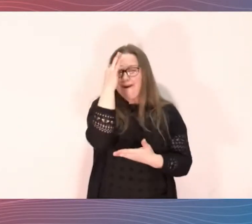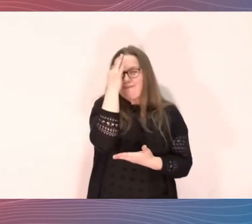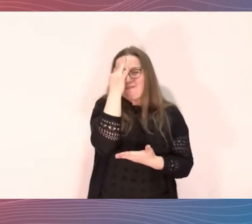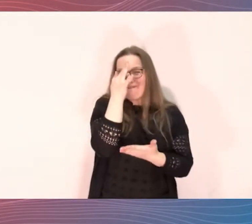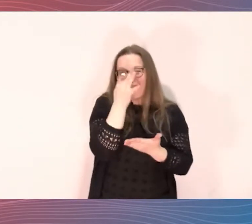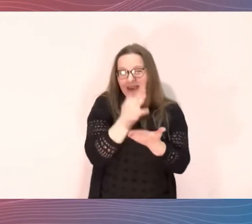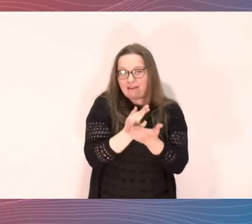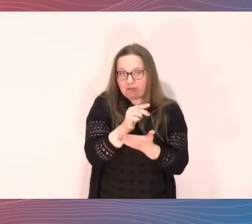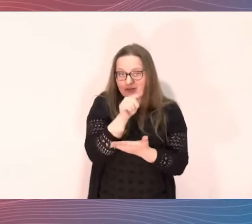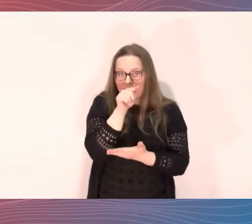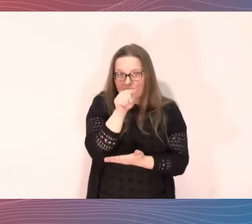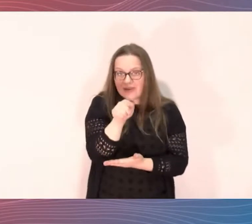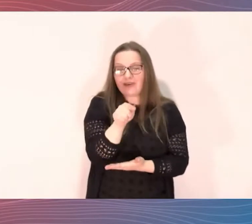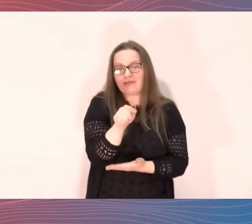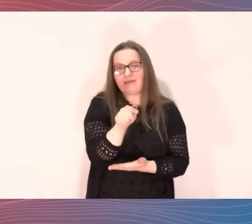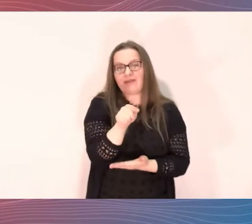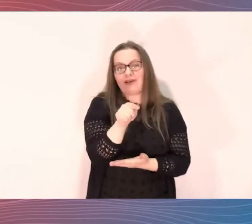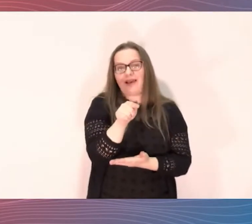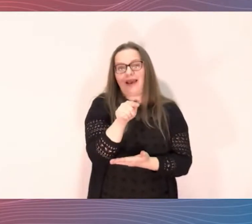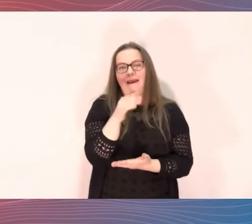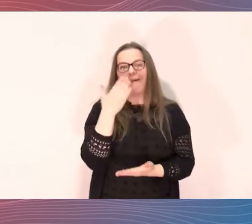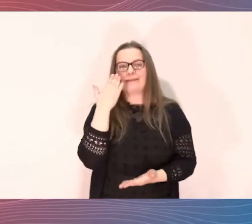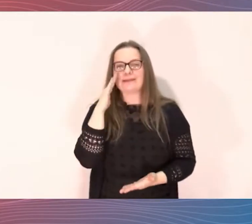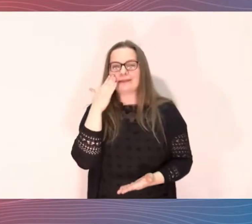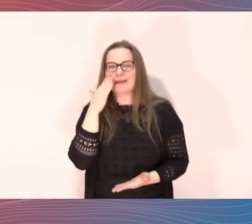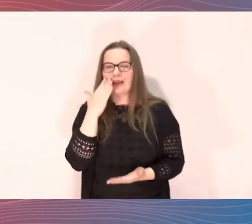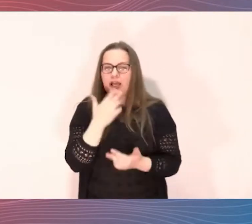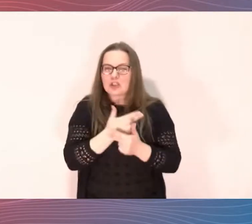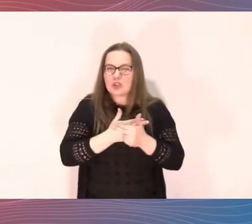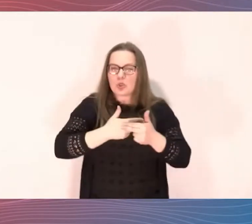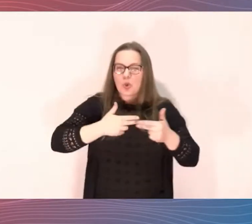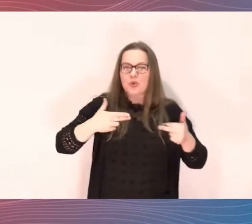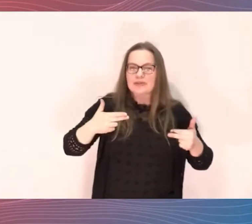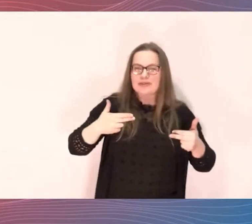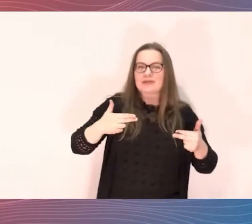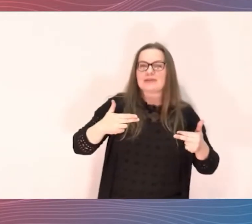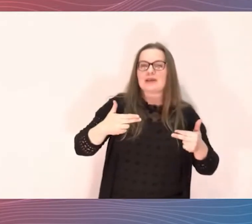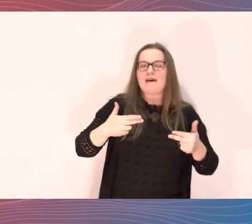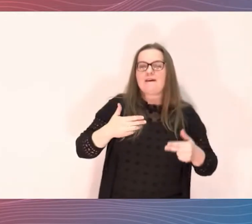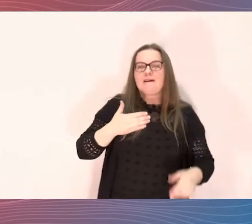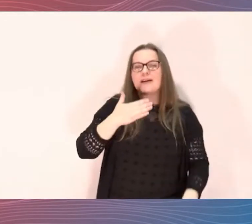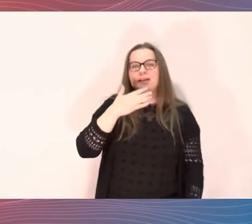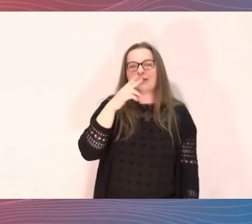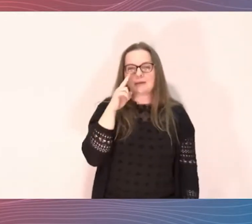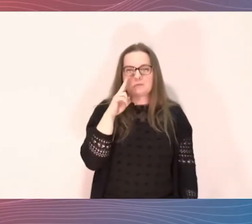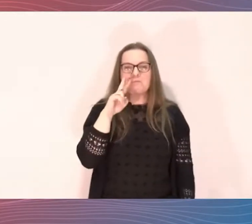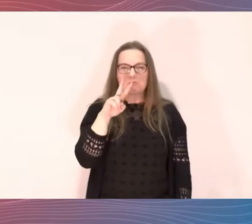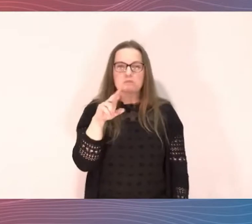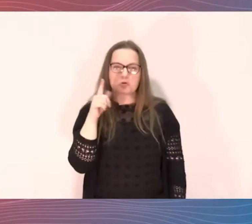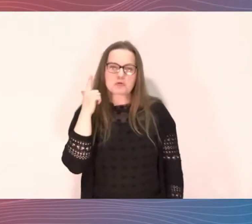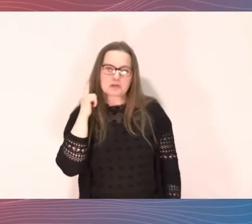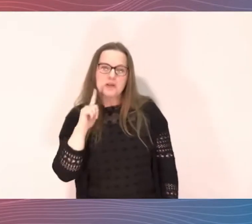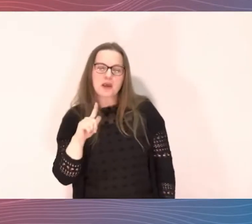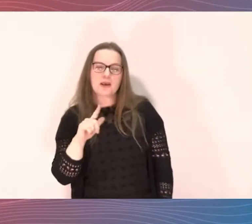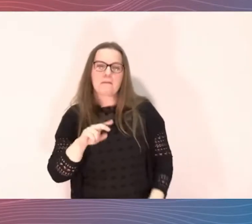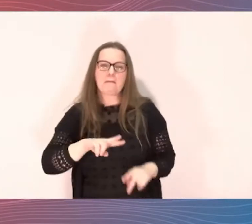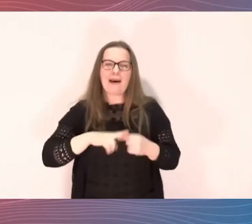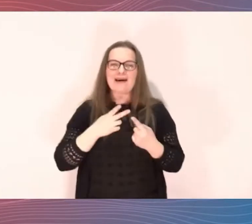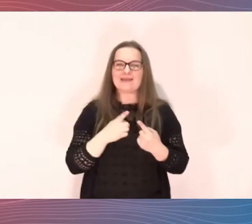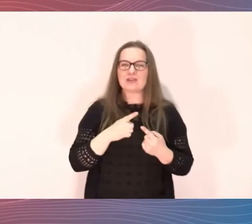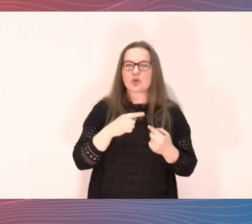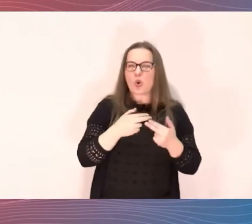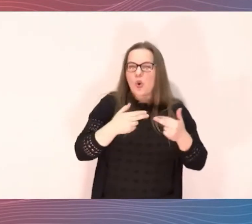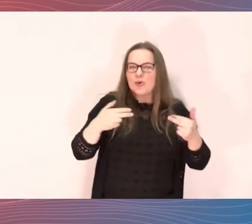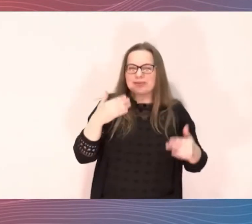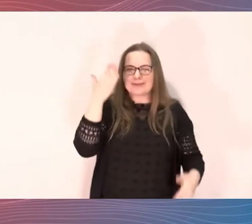leva você à origem das coisas visíveis, que são as coisas invisíveis. E essa palavra